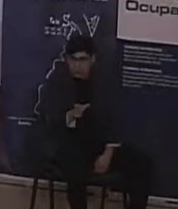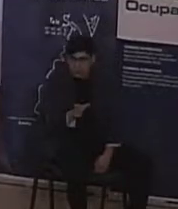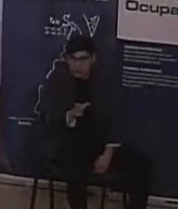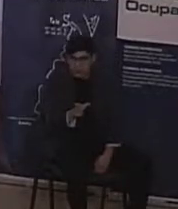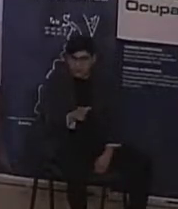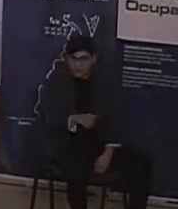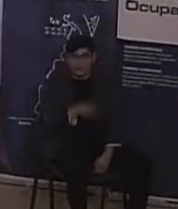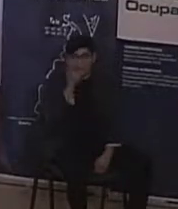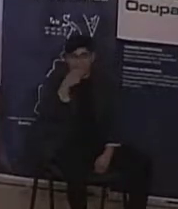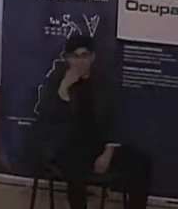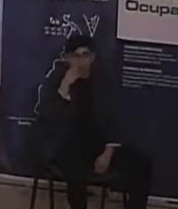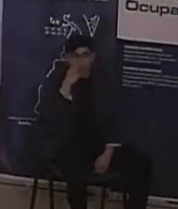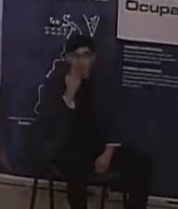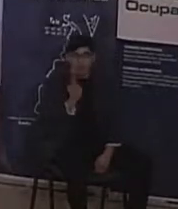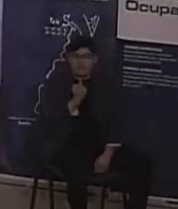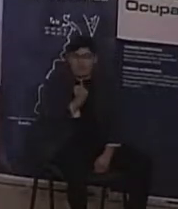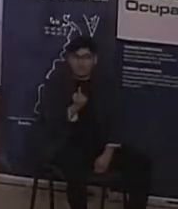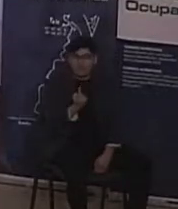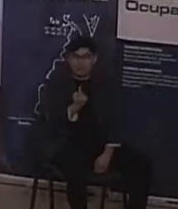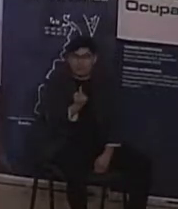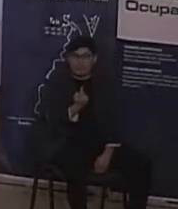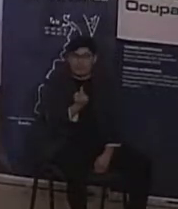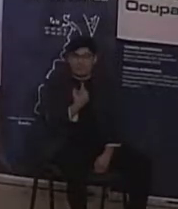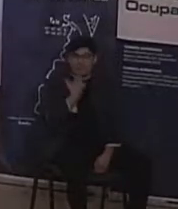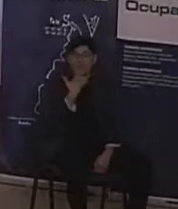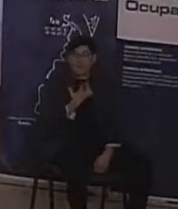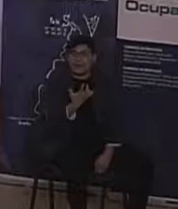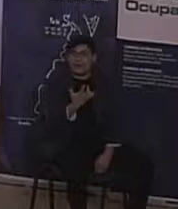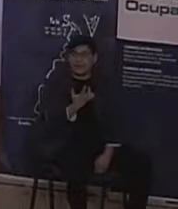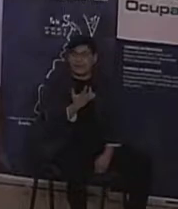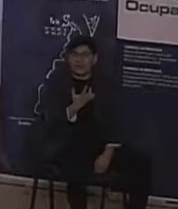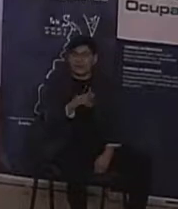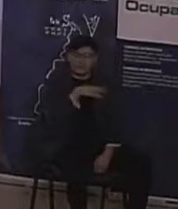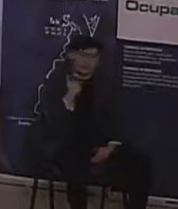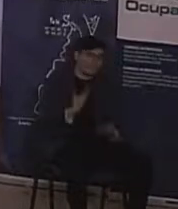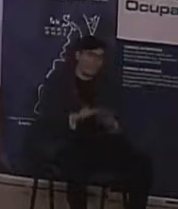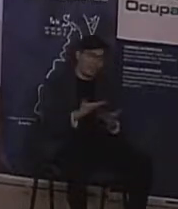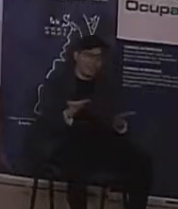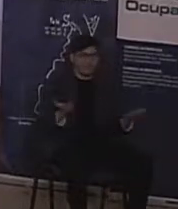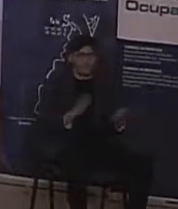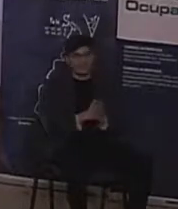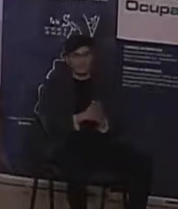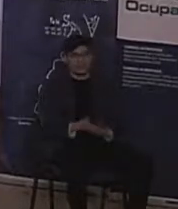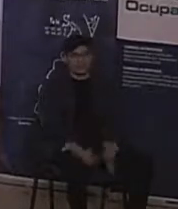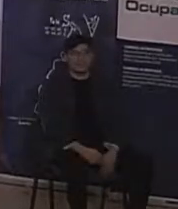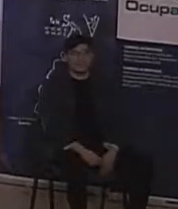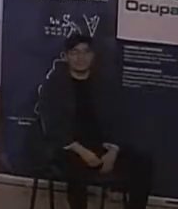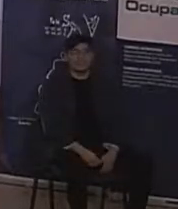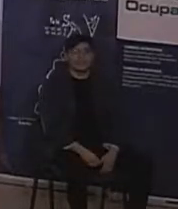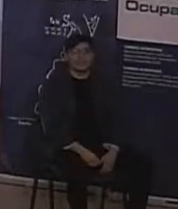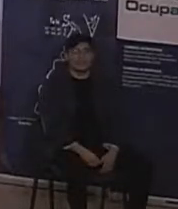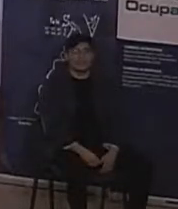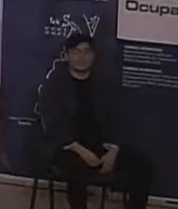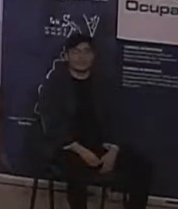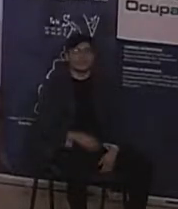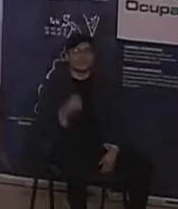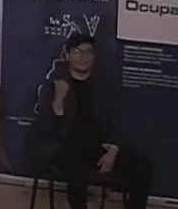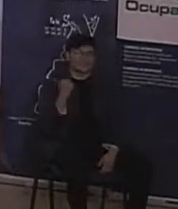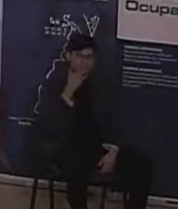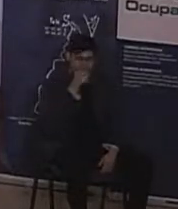entonces esto va a fracasar podemos hacer de mayo colectivo 'alejandro magno' cuándo